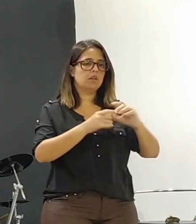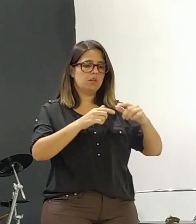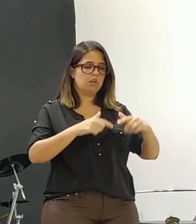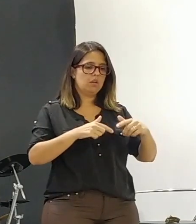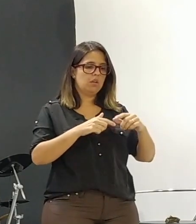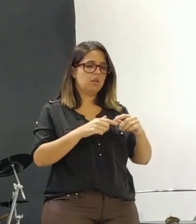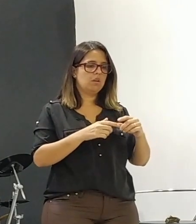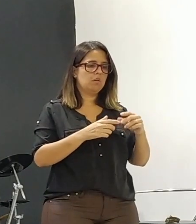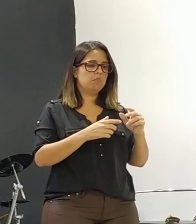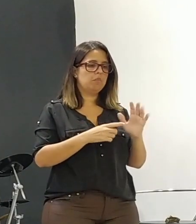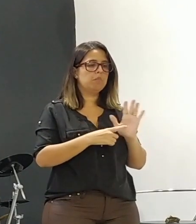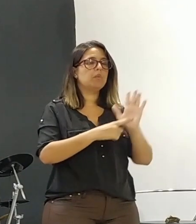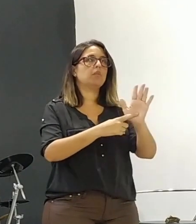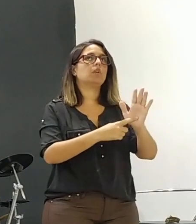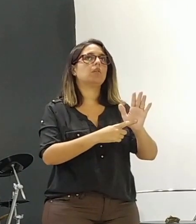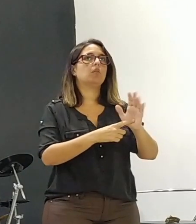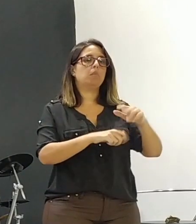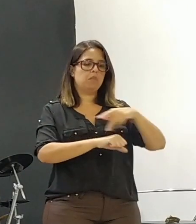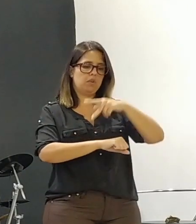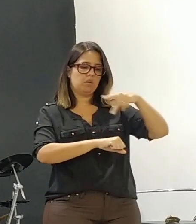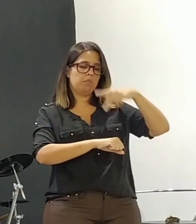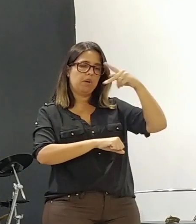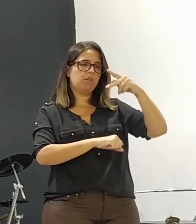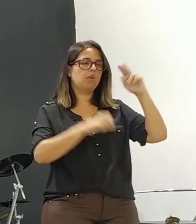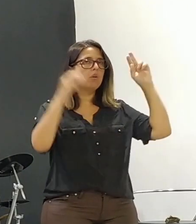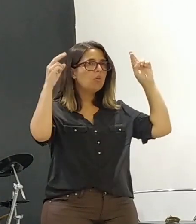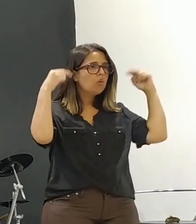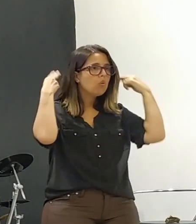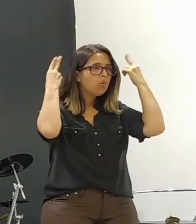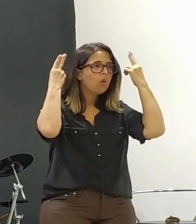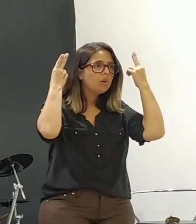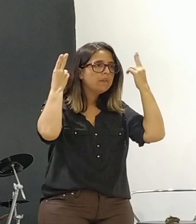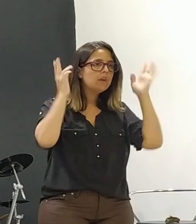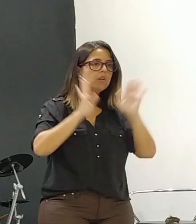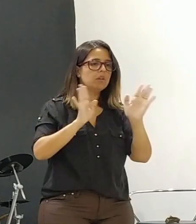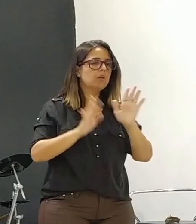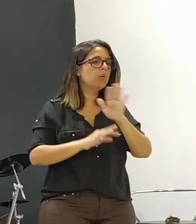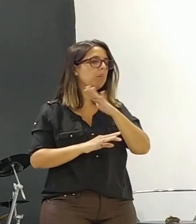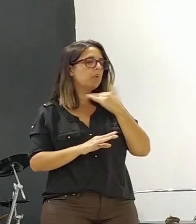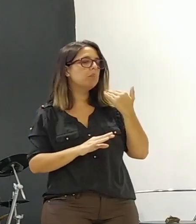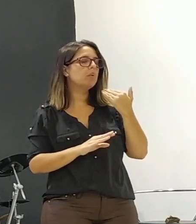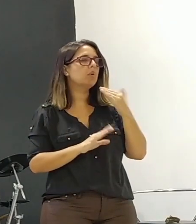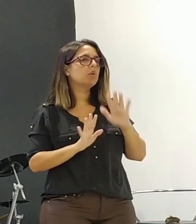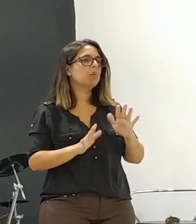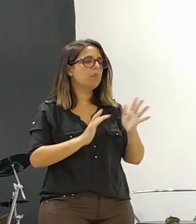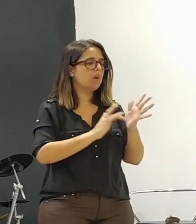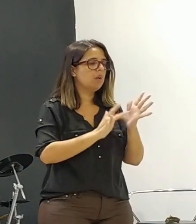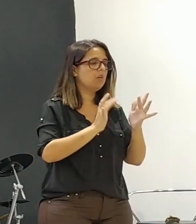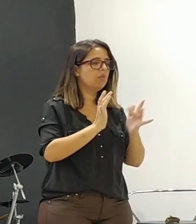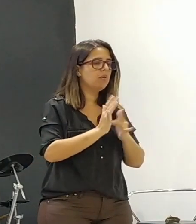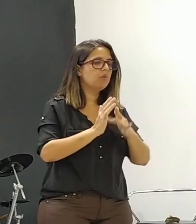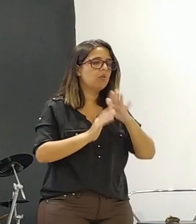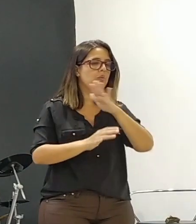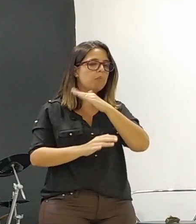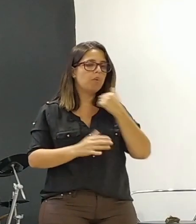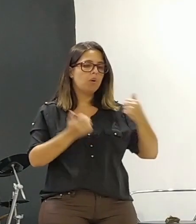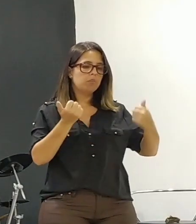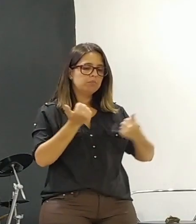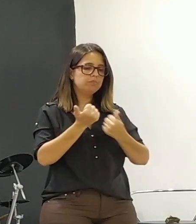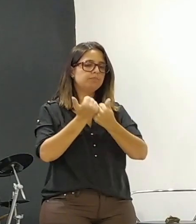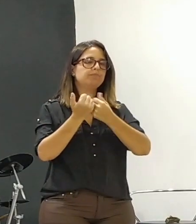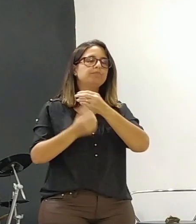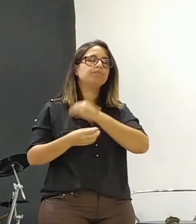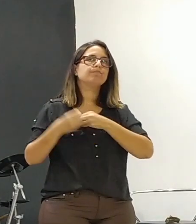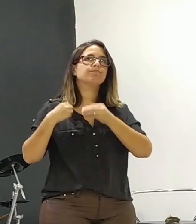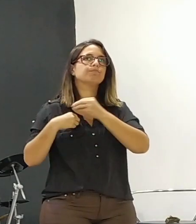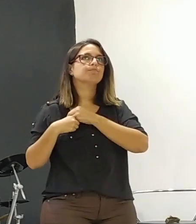para essa Páscoa, né, onde o cordeiro não é mais morto, mas Jesus morre pelos meus pecados,